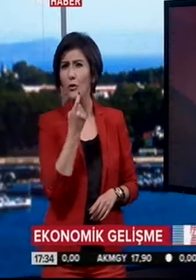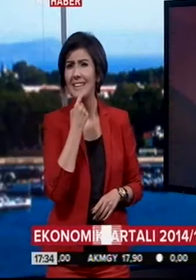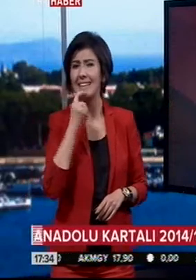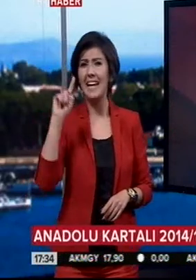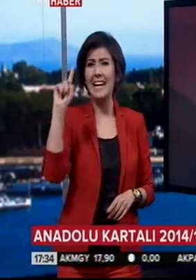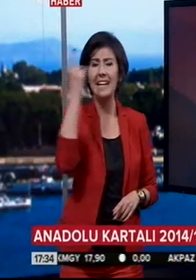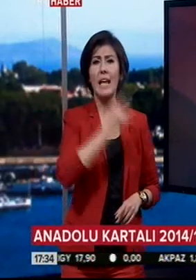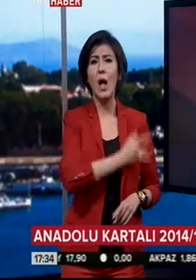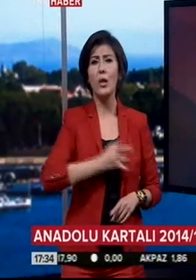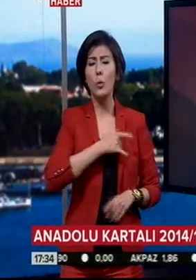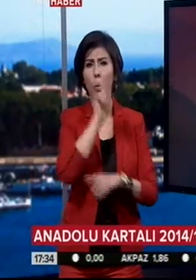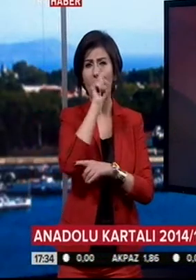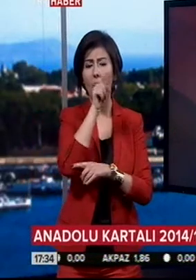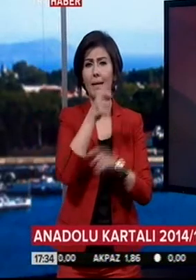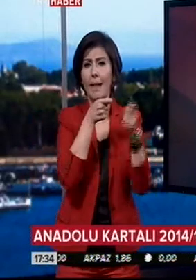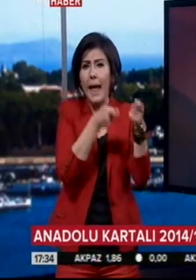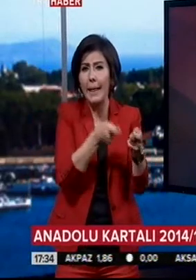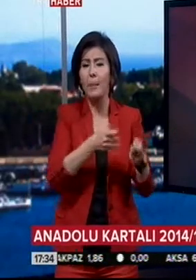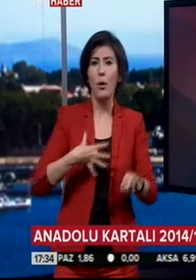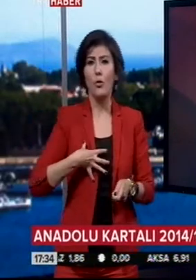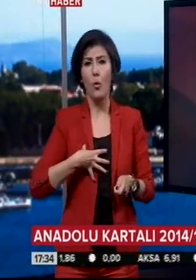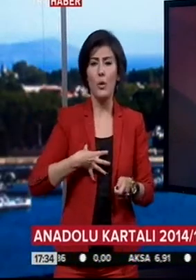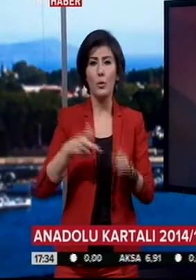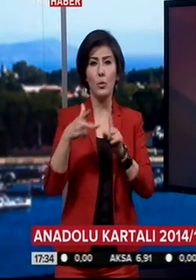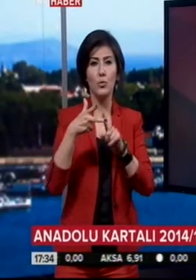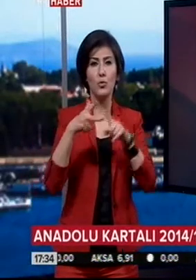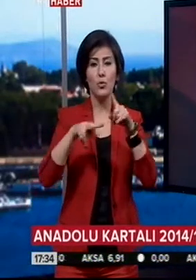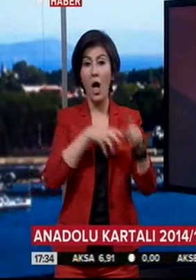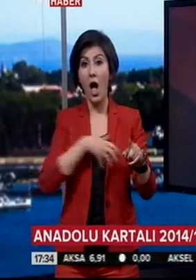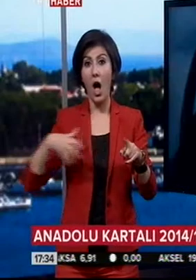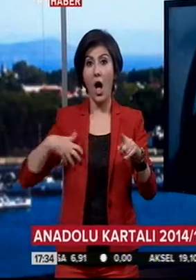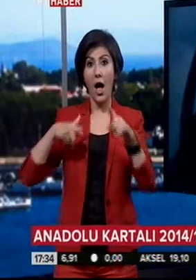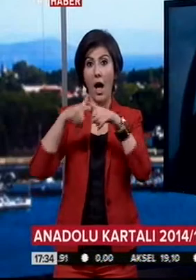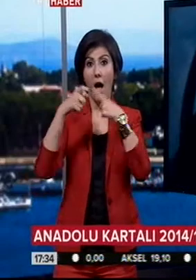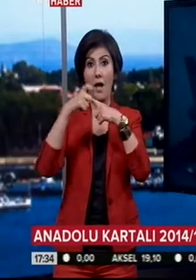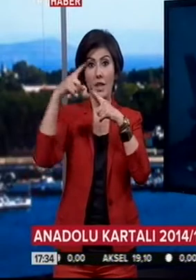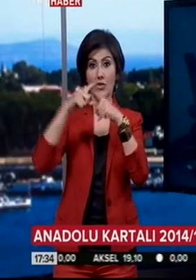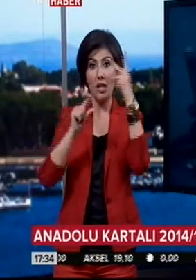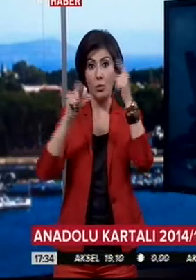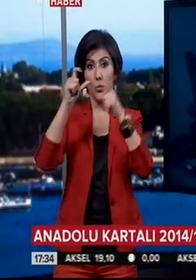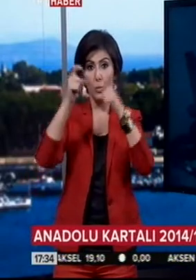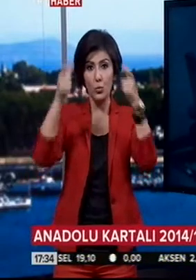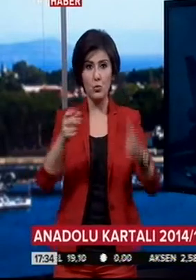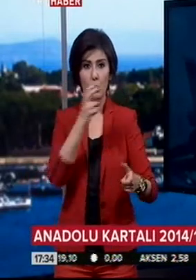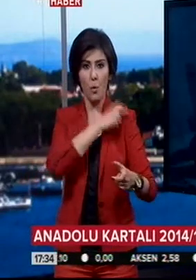...2014 yılının ilk Anadolu Kartalı eğitimi Konya'daki 3. Anajet Üst Komutanlığı'nda